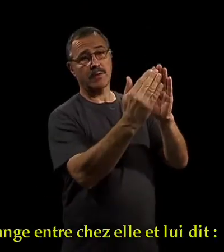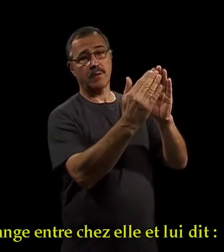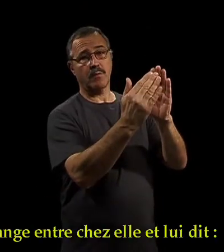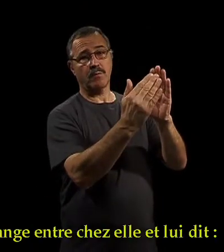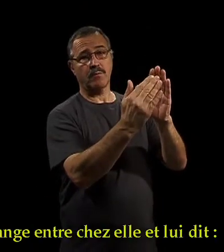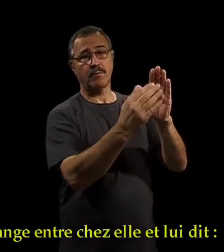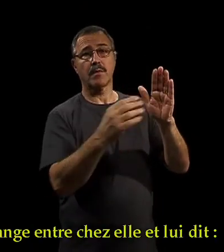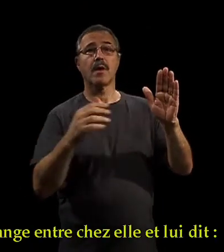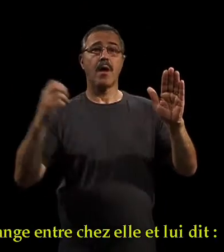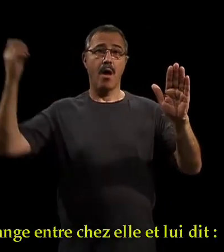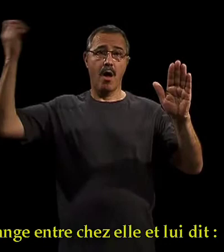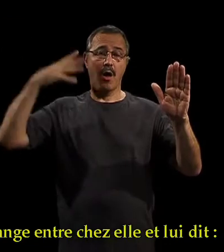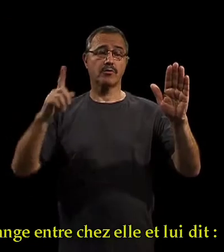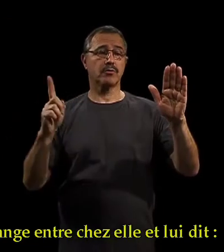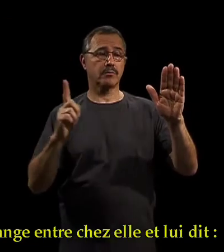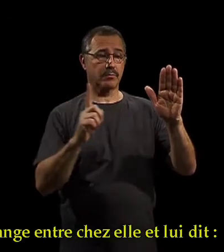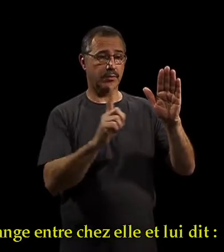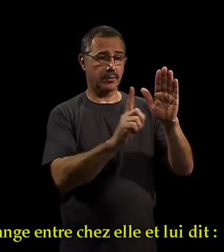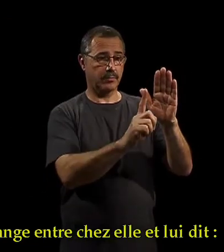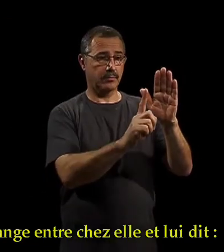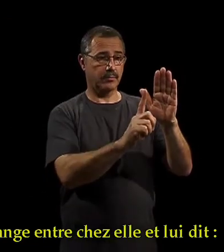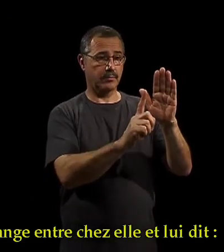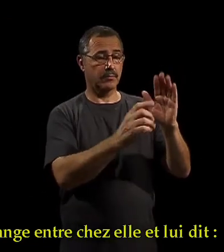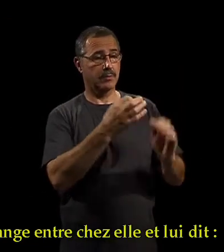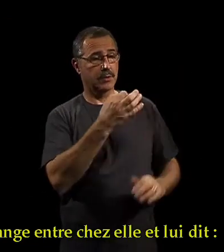L'ange entre chez elle et lui dit: